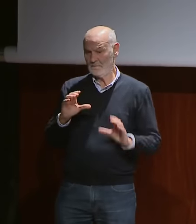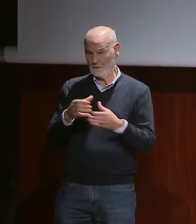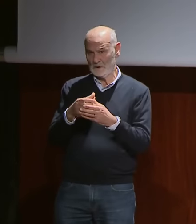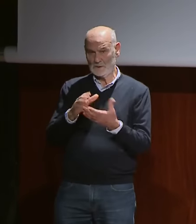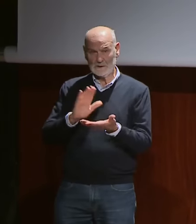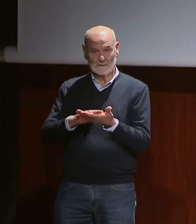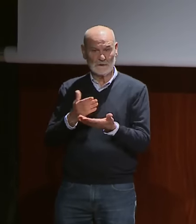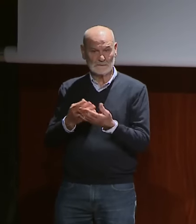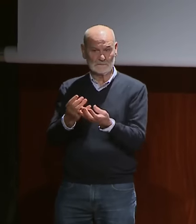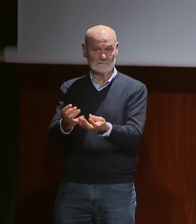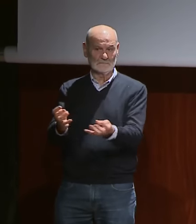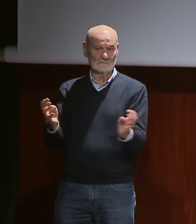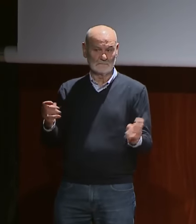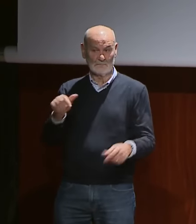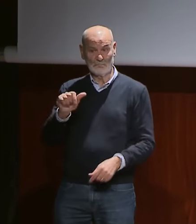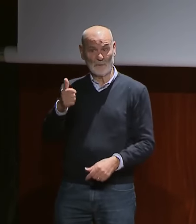livre.